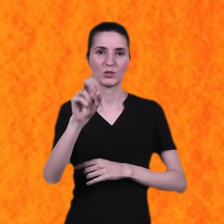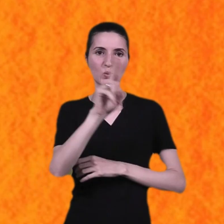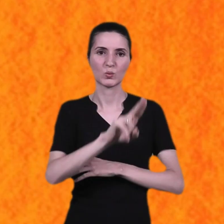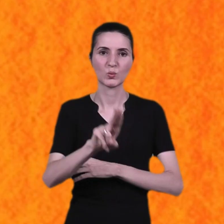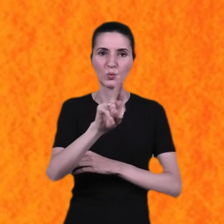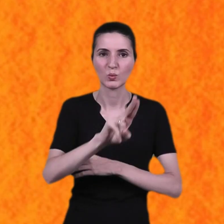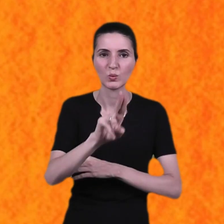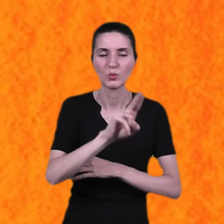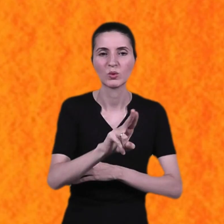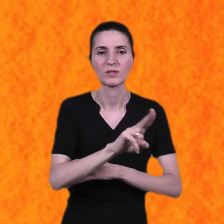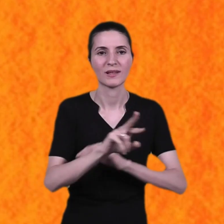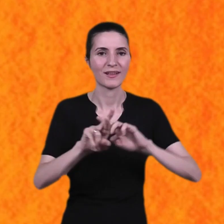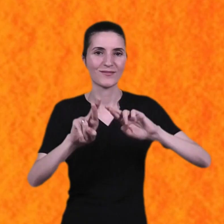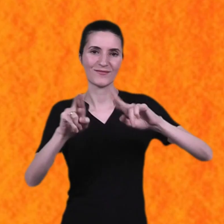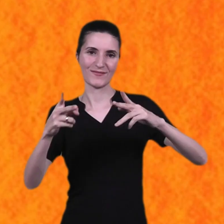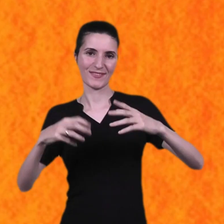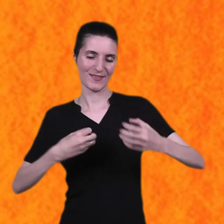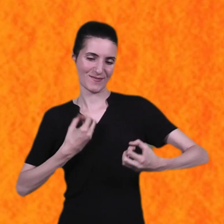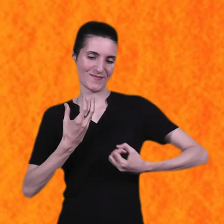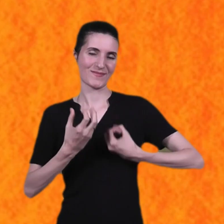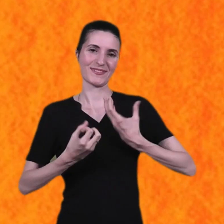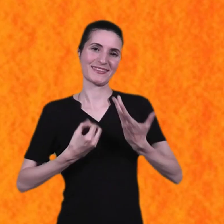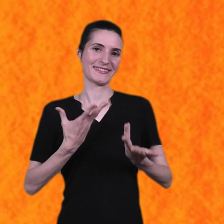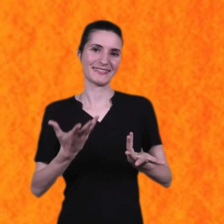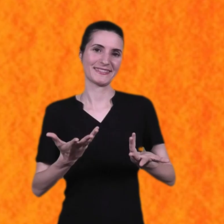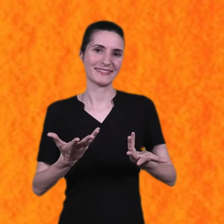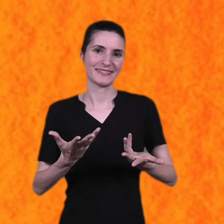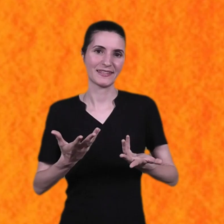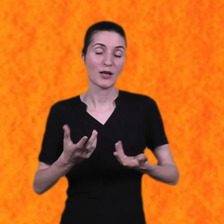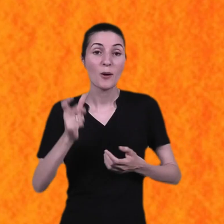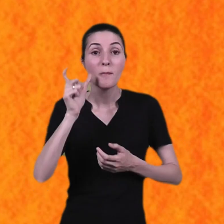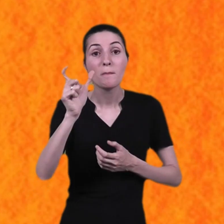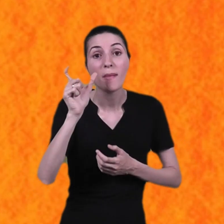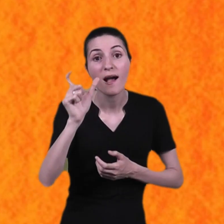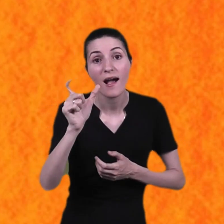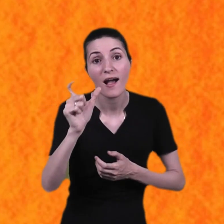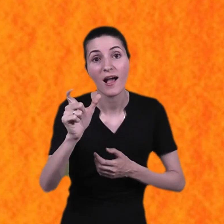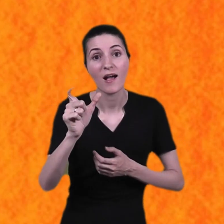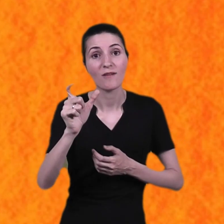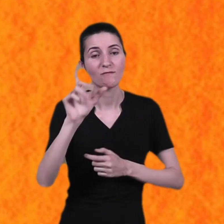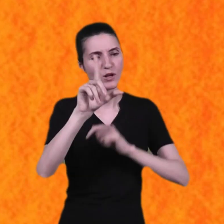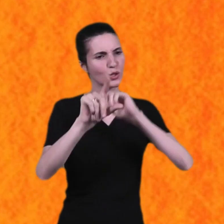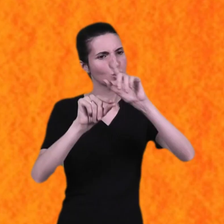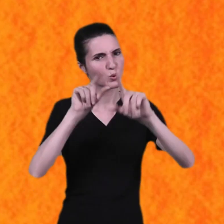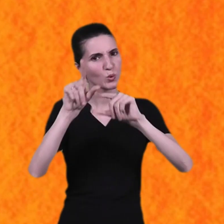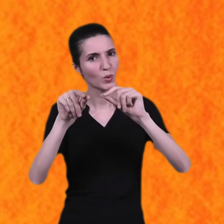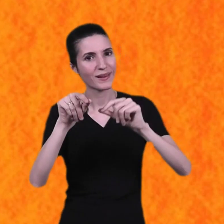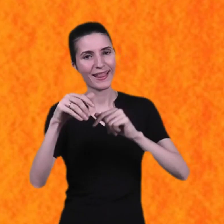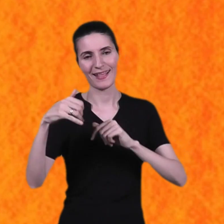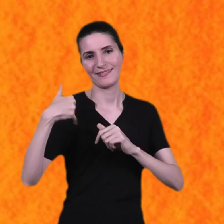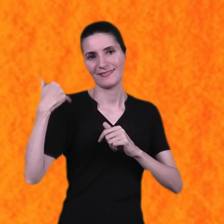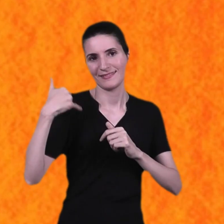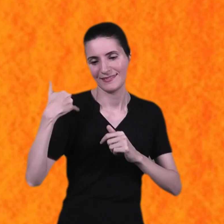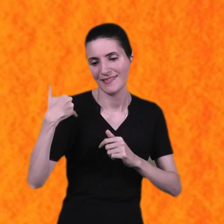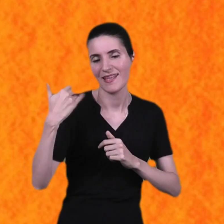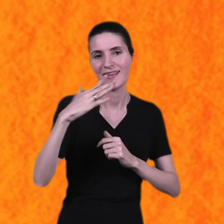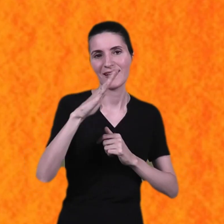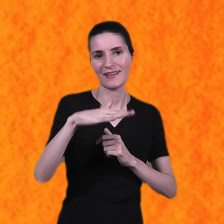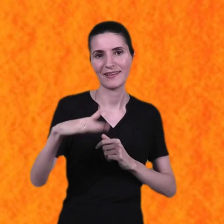fala sobre a descrição poética. As palavras apropriadas para a idade